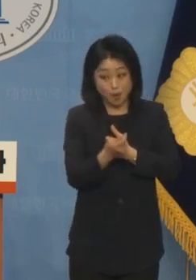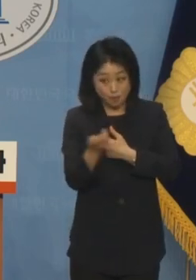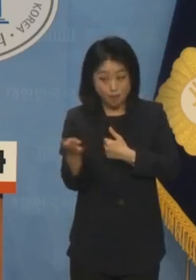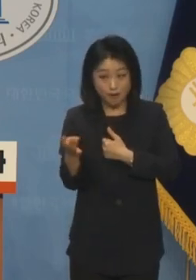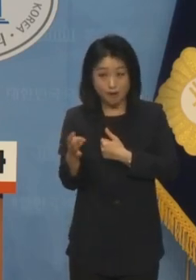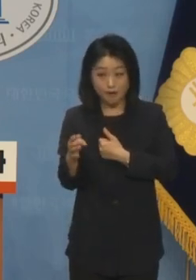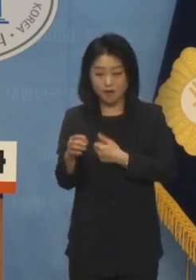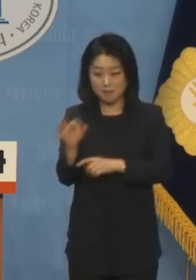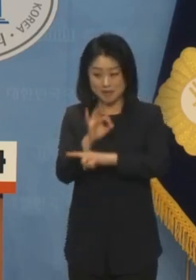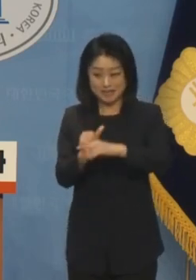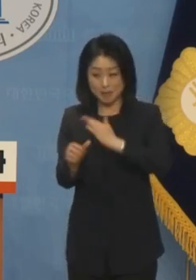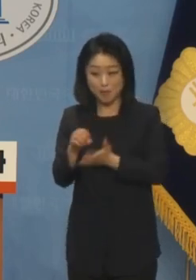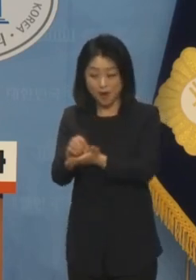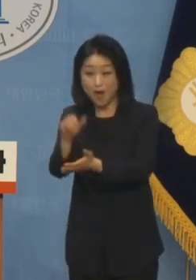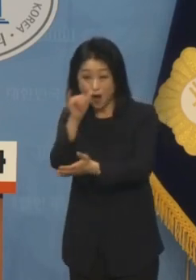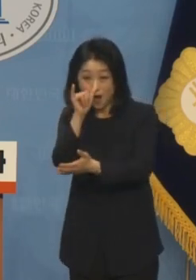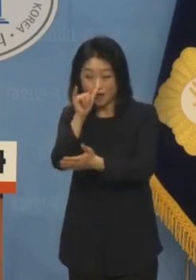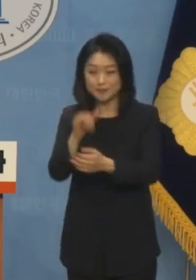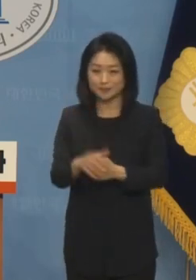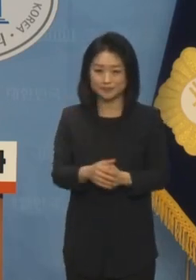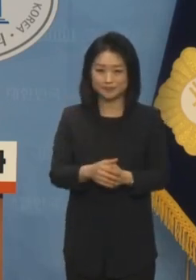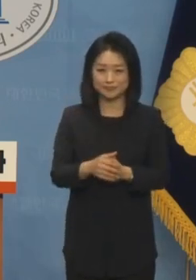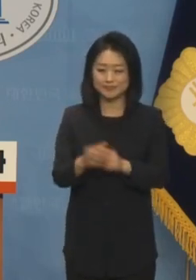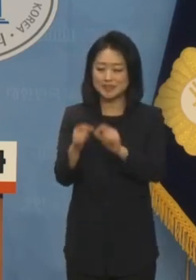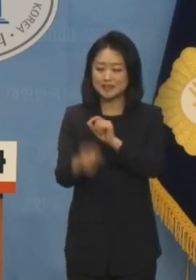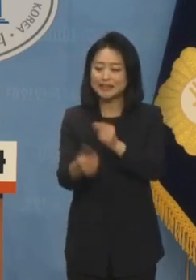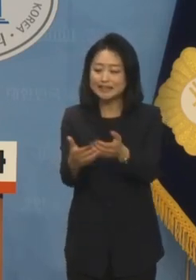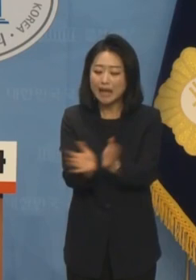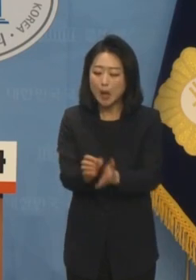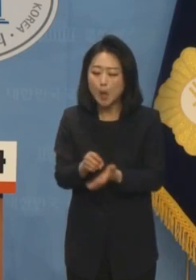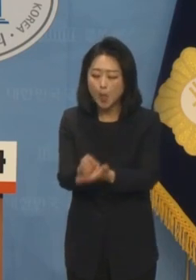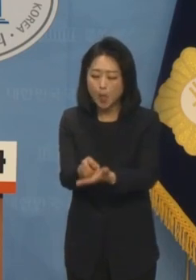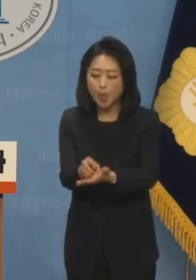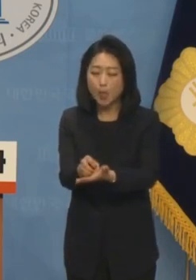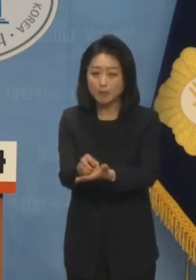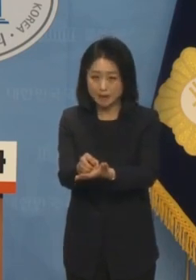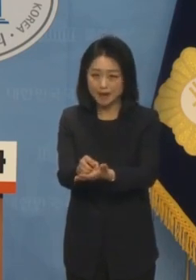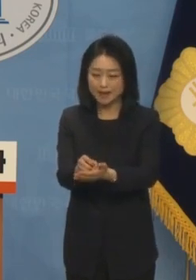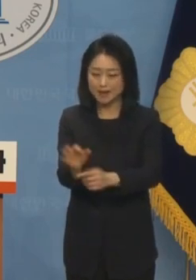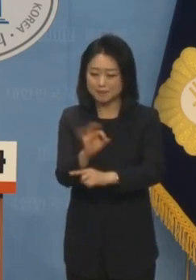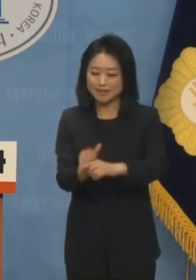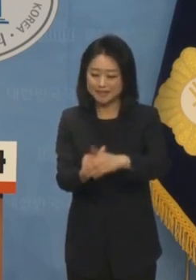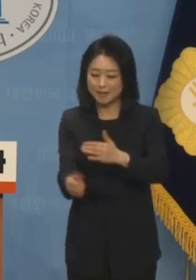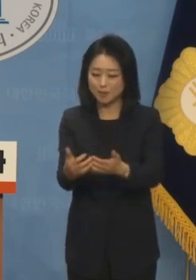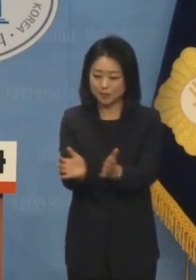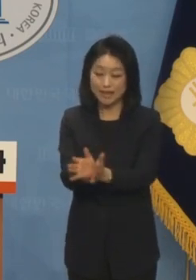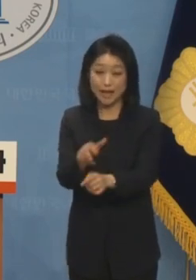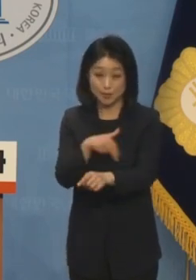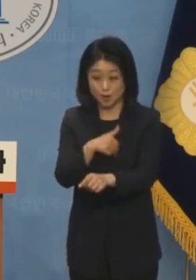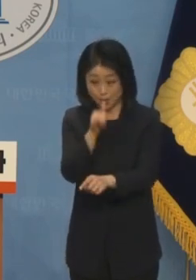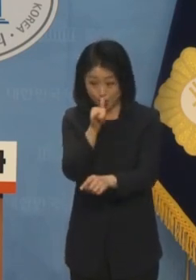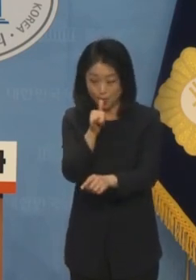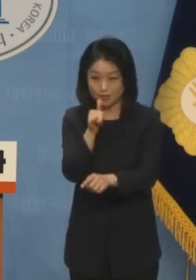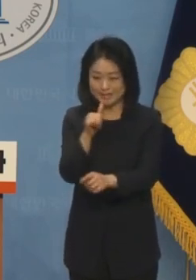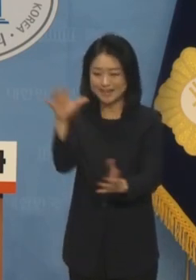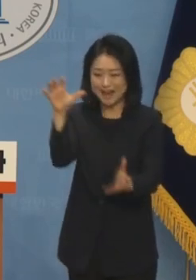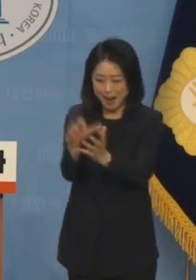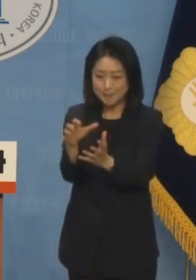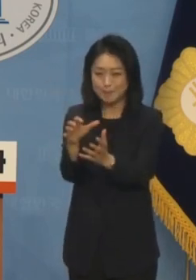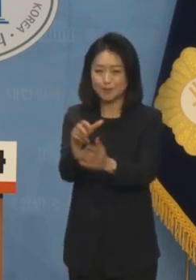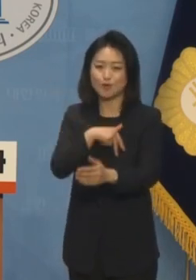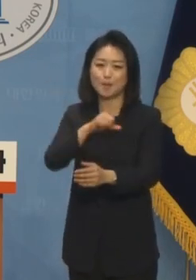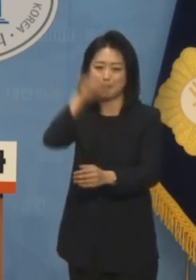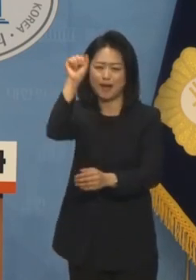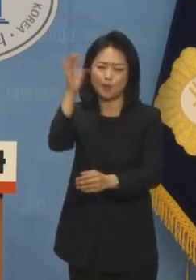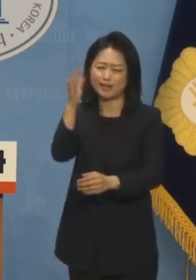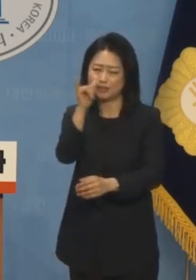있고 잠깐 정당을 옮겨 다시 비례대표 국회의원이 된 철새 같은 정치인도 있습니다. 그러나